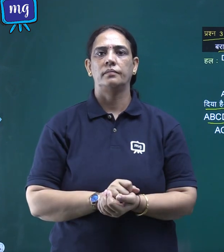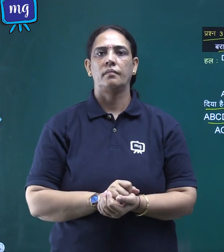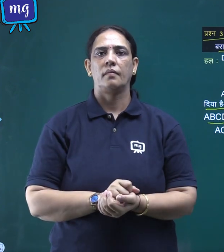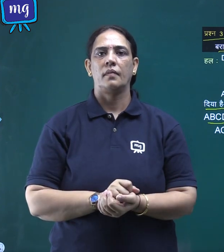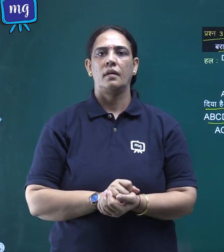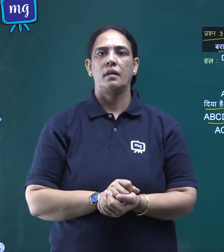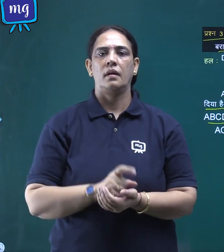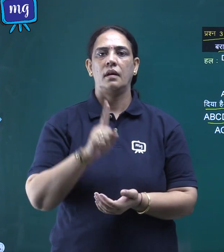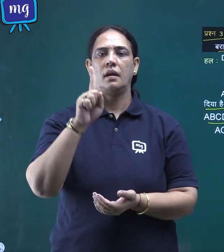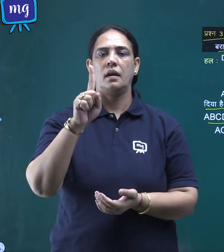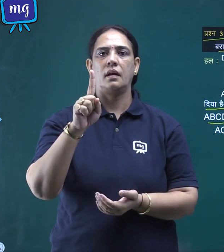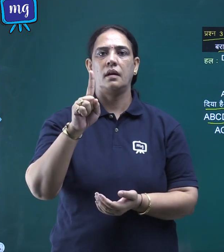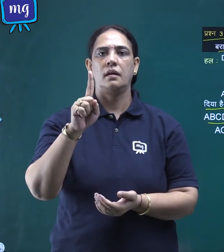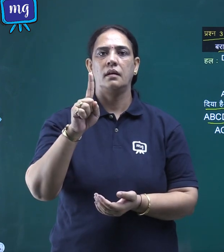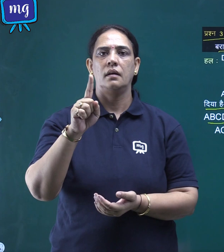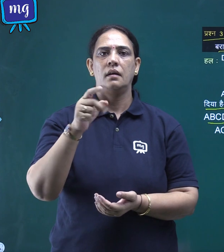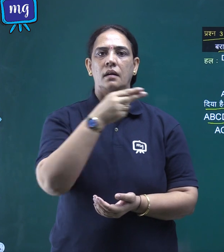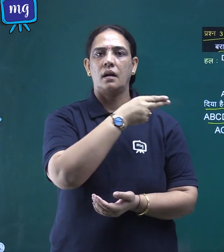एक समांतर चतुर्भुज है